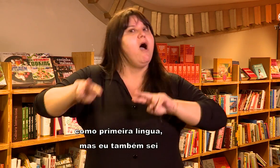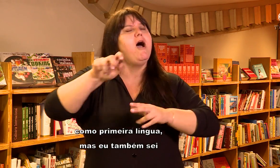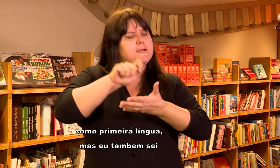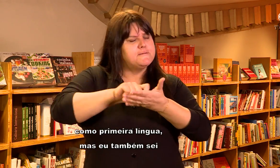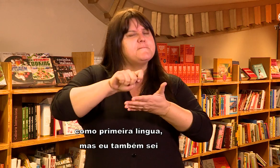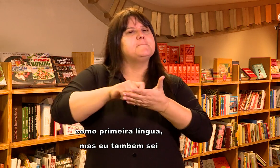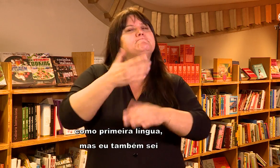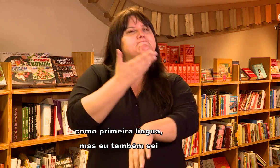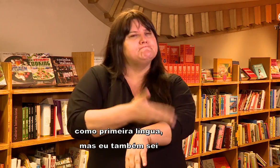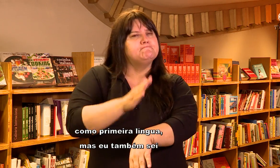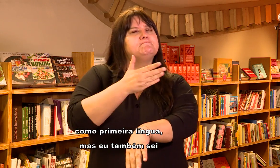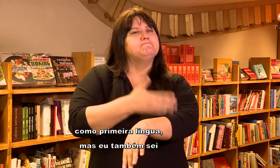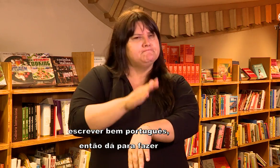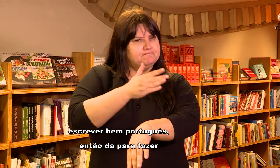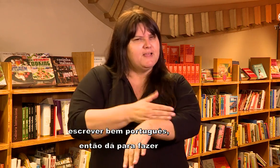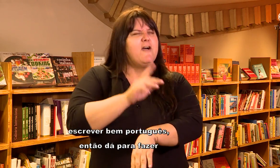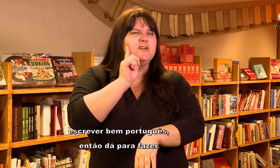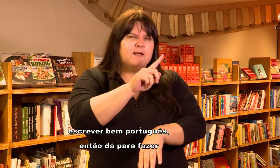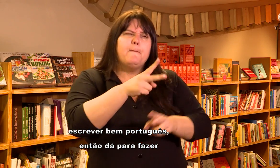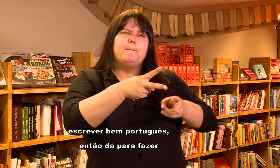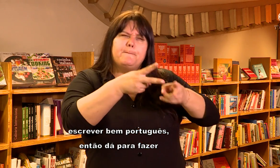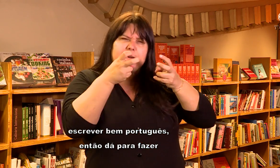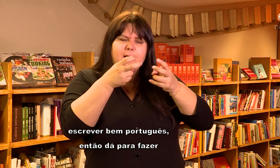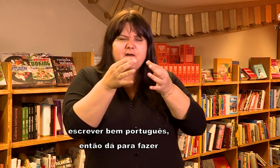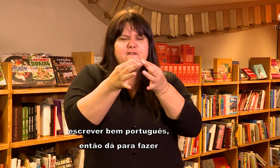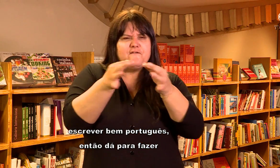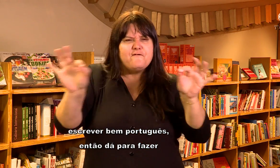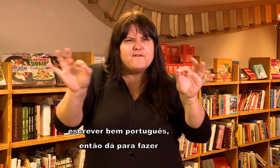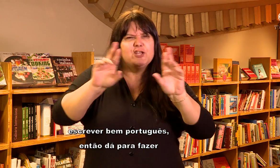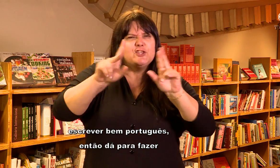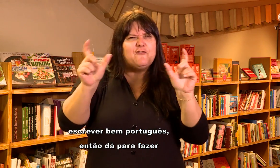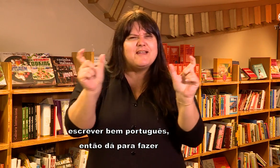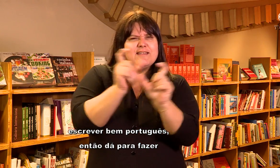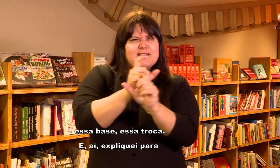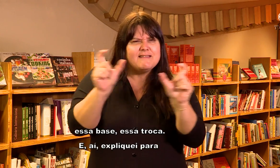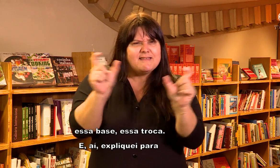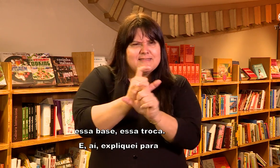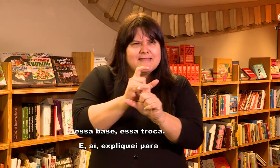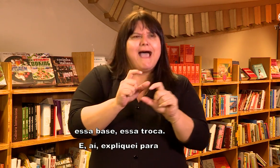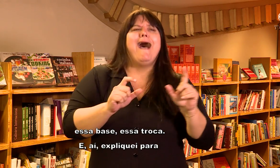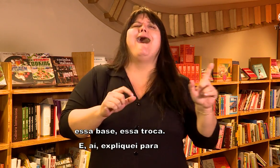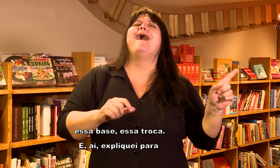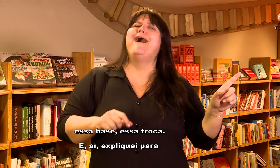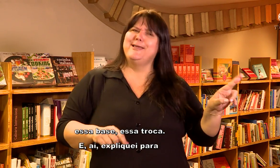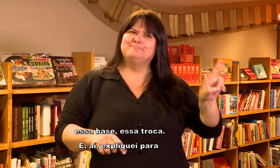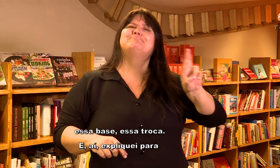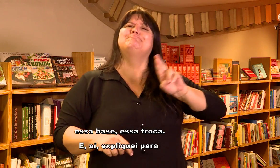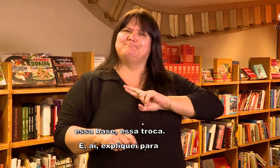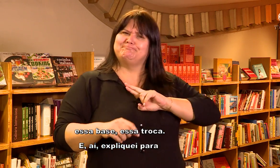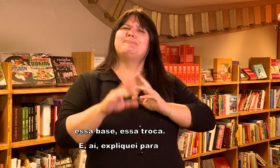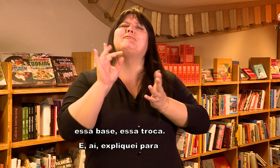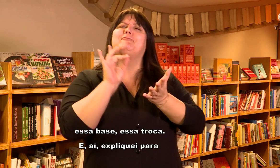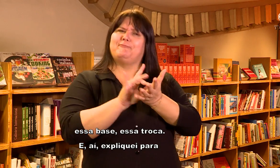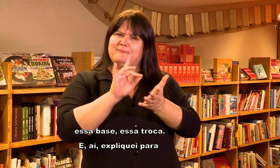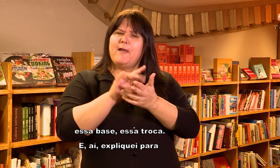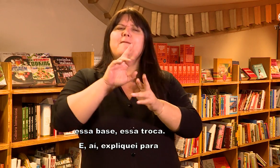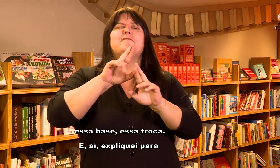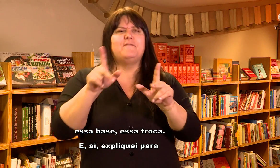língua, mas eu também sei escrever bem português. Então dá para fazer essa base, essa troca. E aí, expliquei para esse